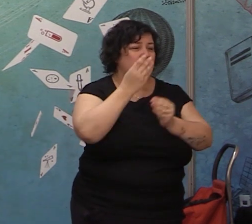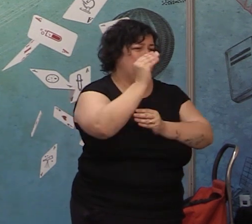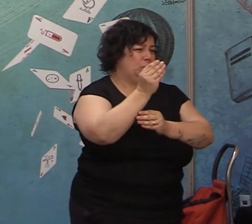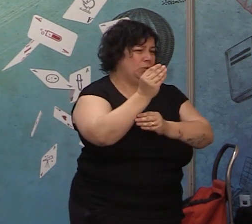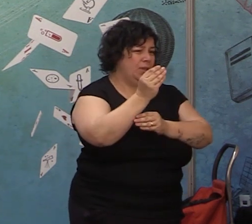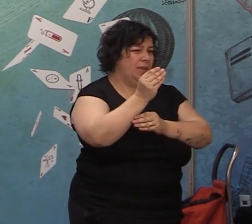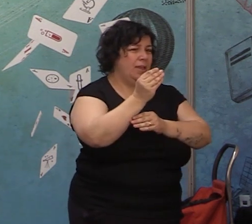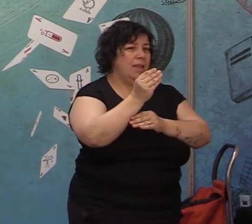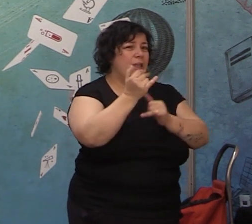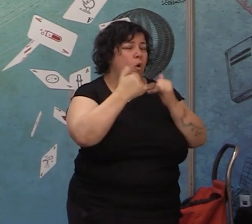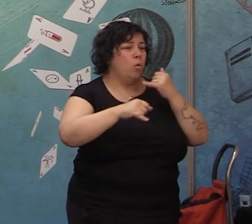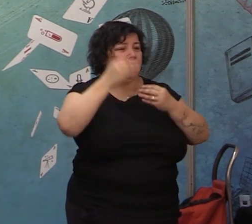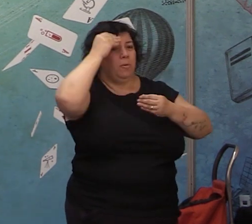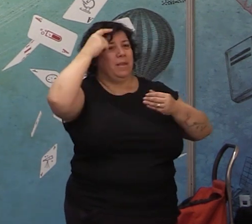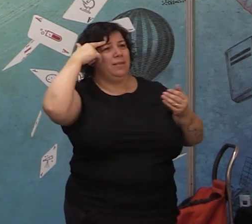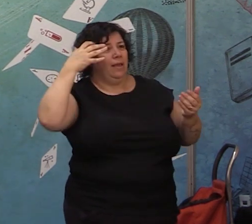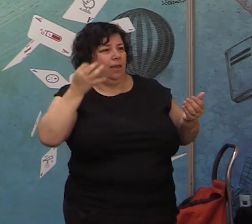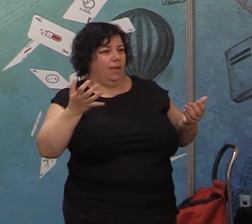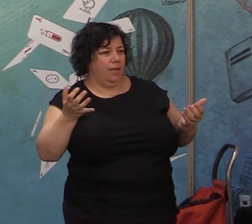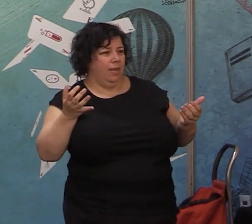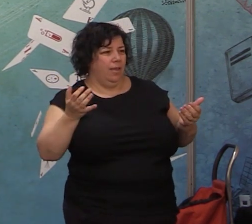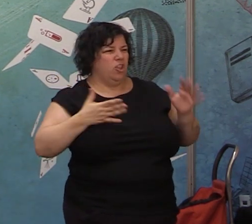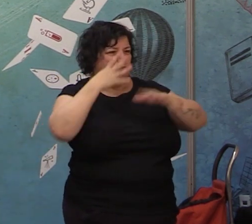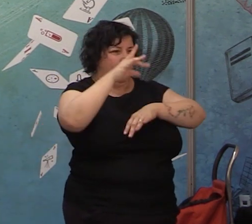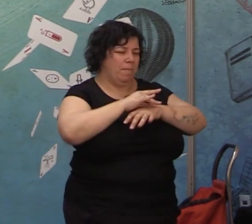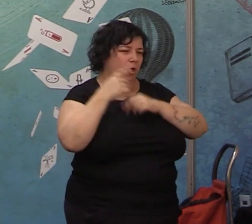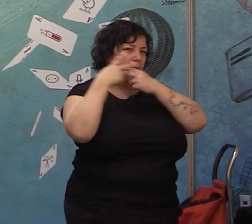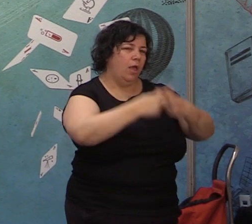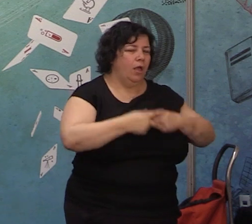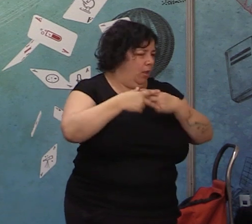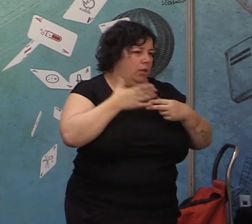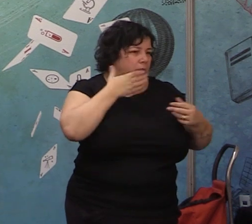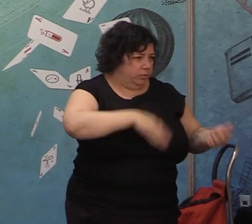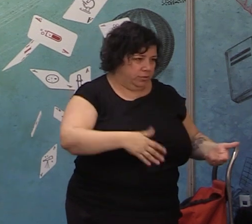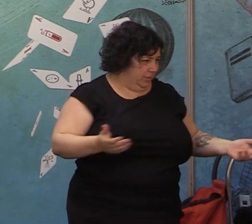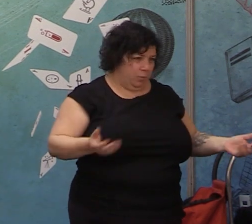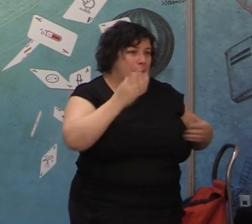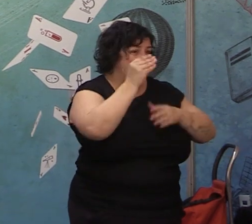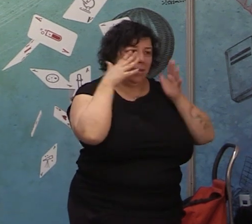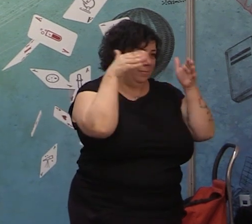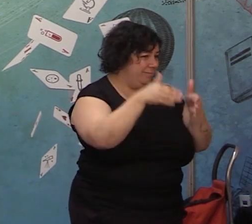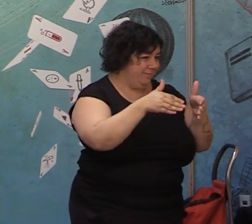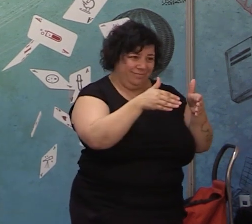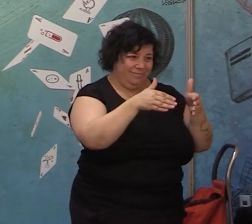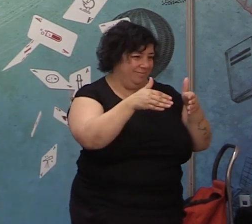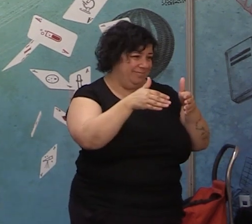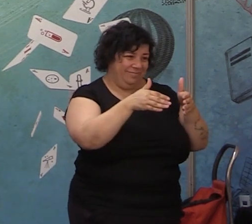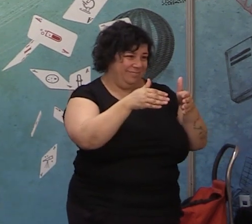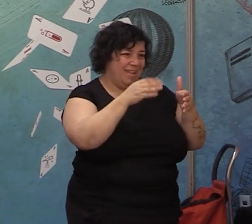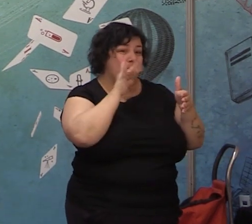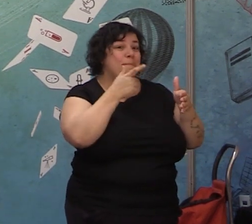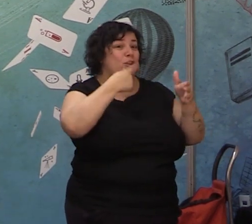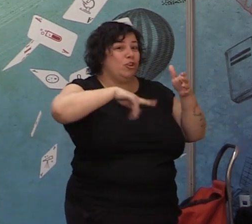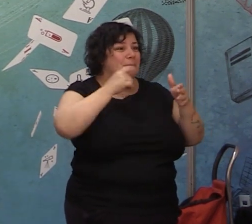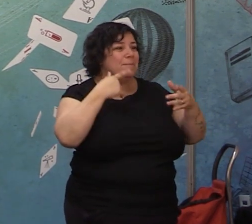pequeño y lo último que se nos ocurre a nosotras es ir al médico a hacernos un chequeo. Pues es la época en que más expuestas